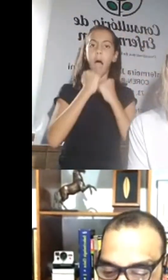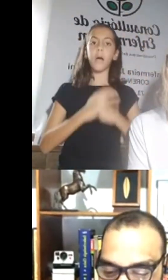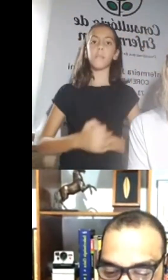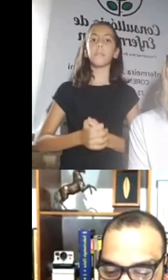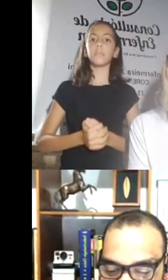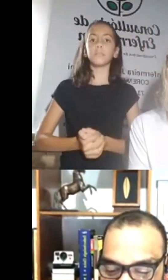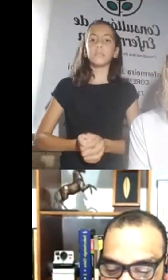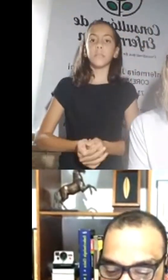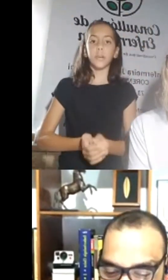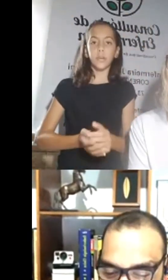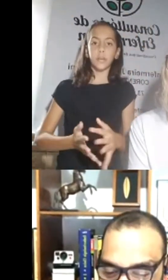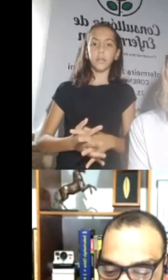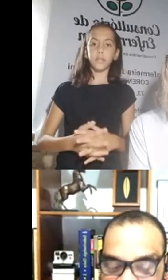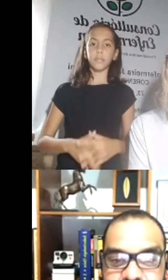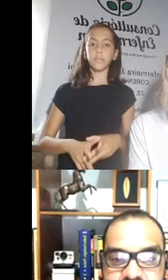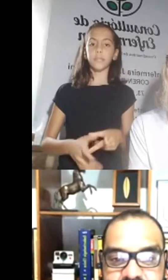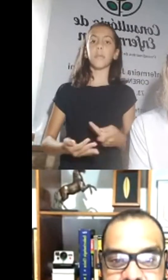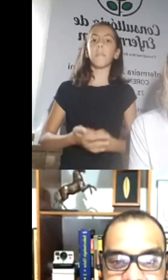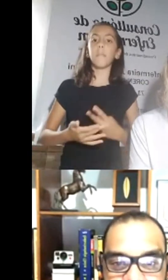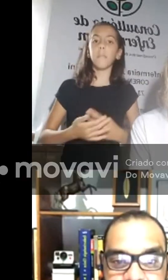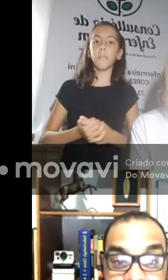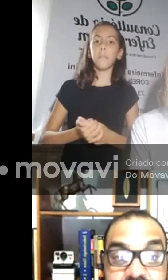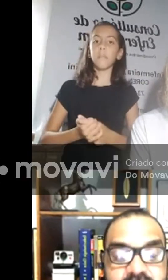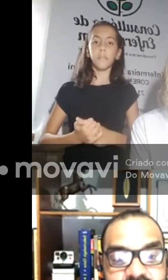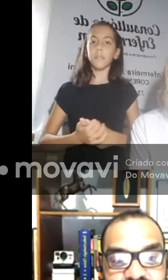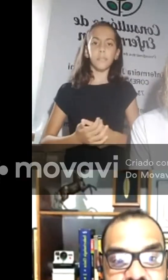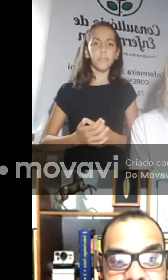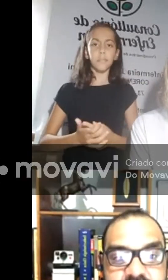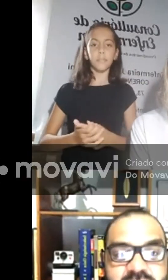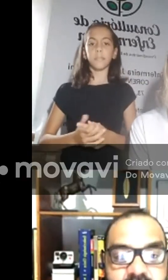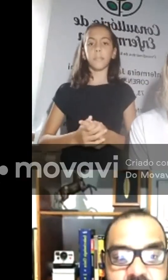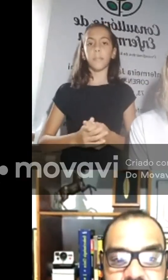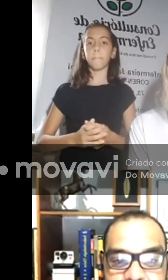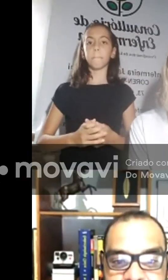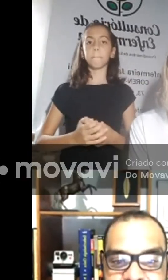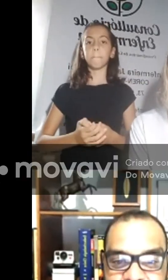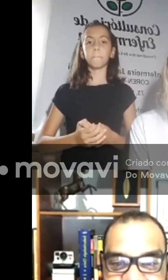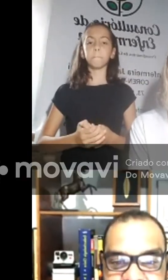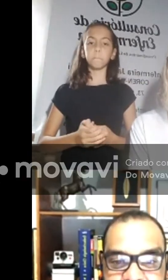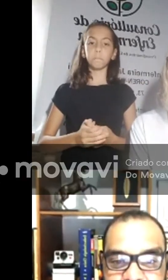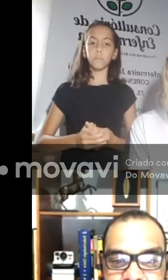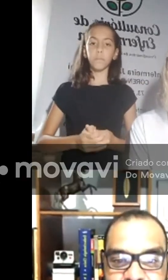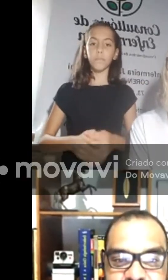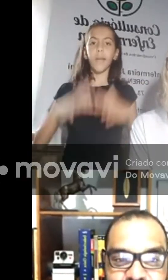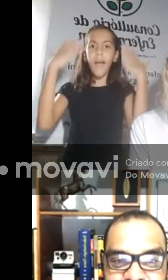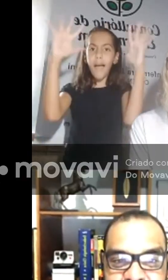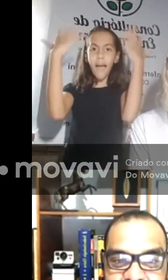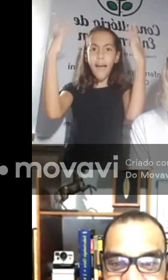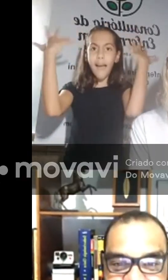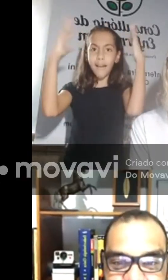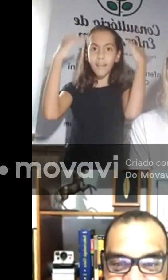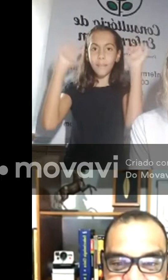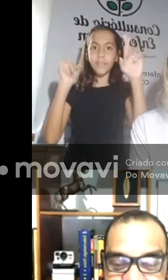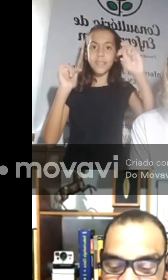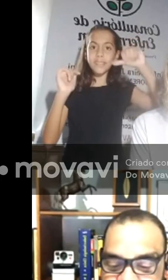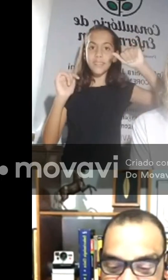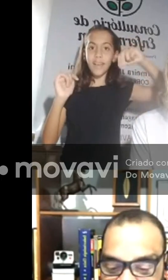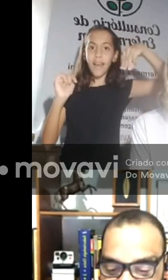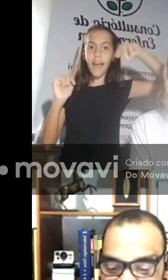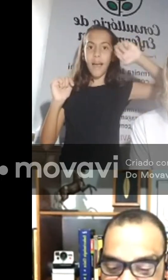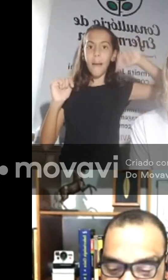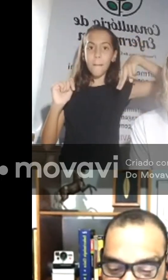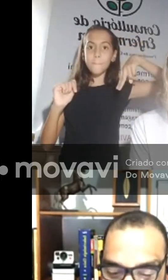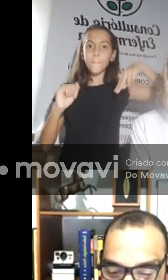Paiaiá, pessoas que eu gosto muito. Ramon, enfermeiro também, parabéns para você, Ramon. Hoje é o seu dia.